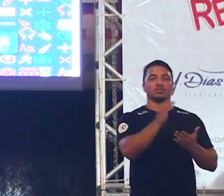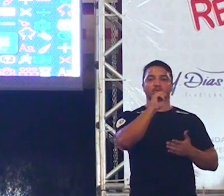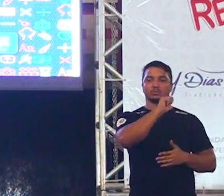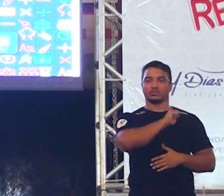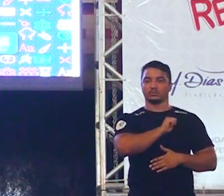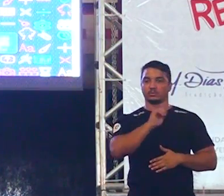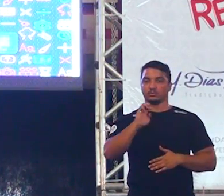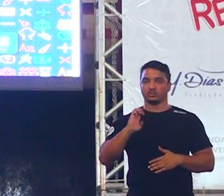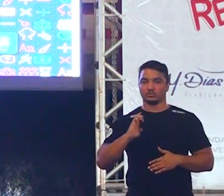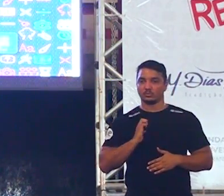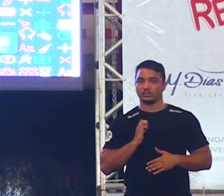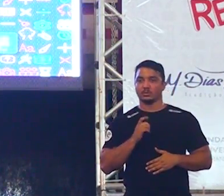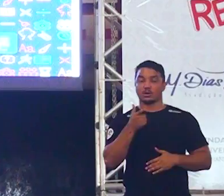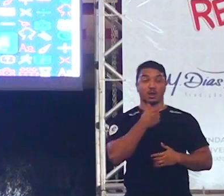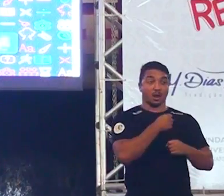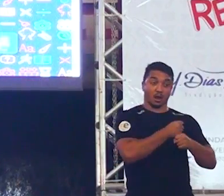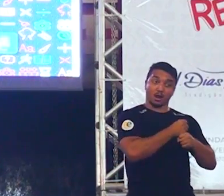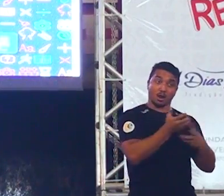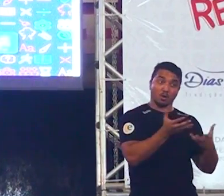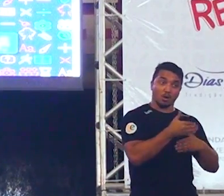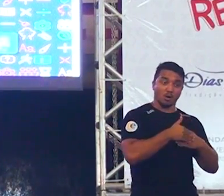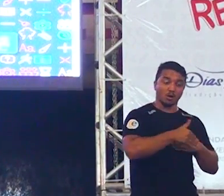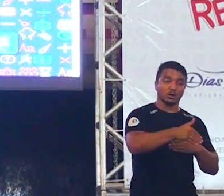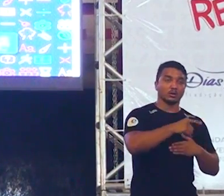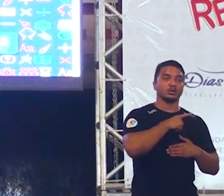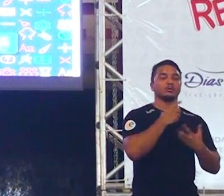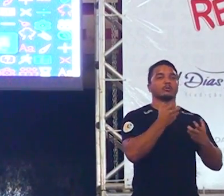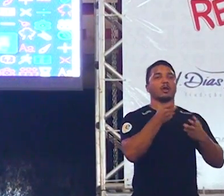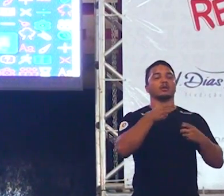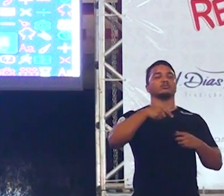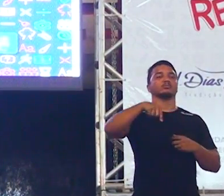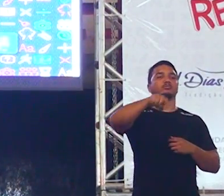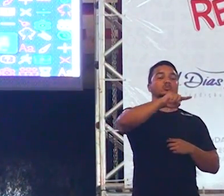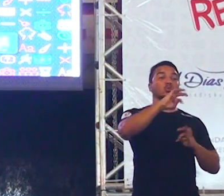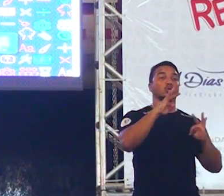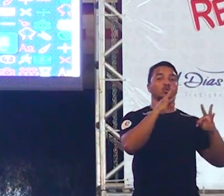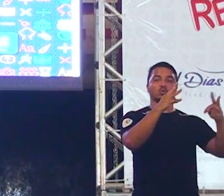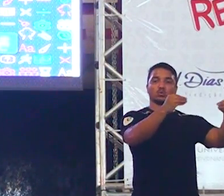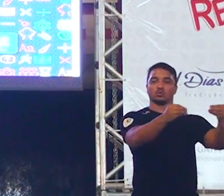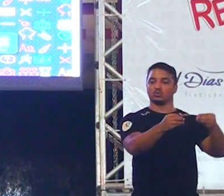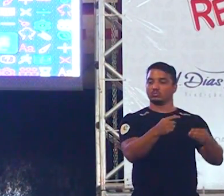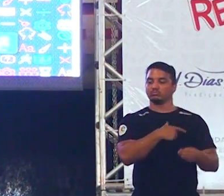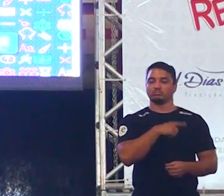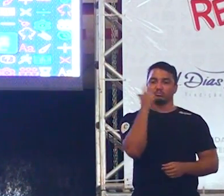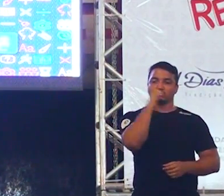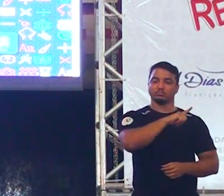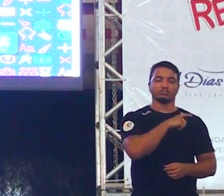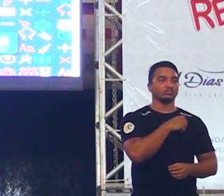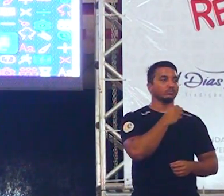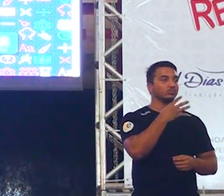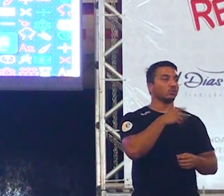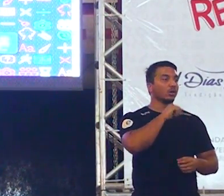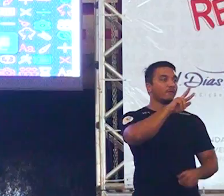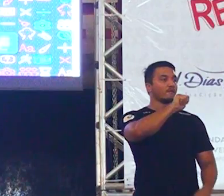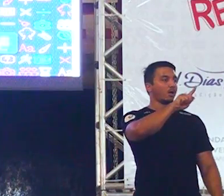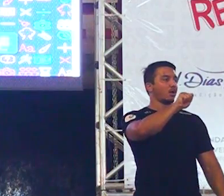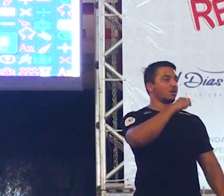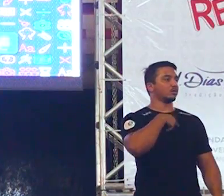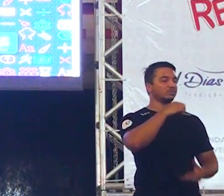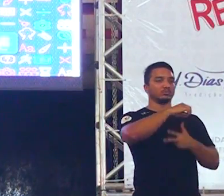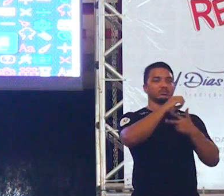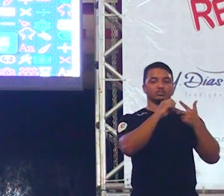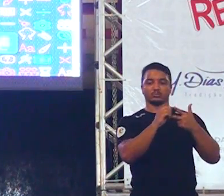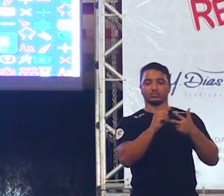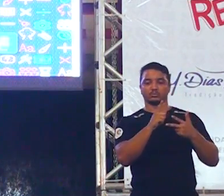Enem. Nesse ano, desejo que todos logrem êxito na vaga dos vestibulares